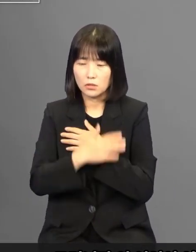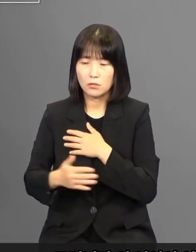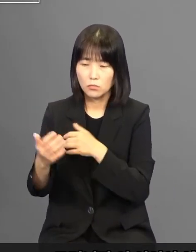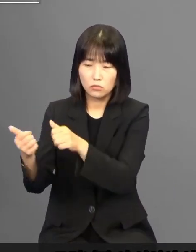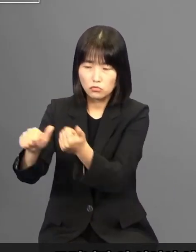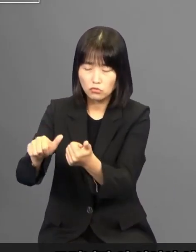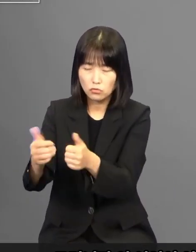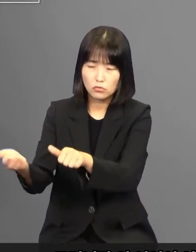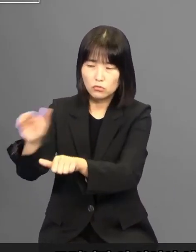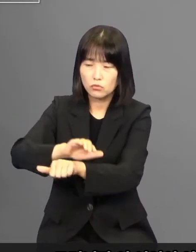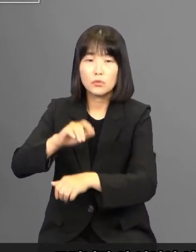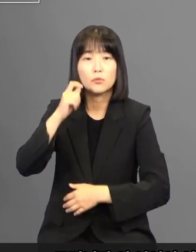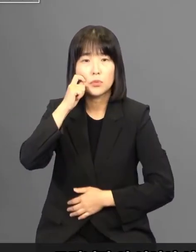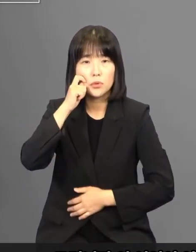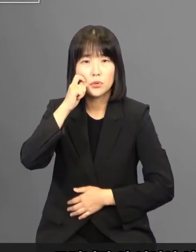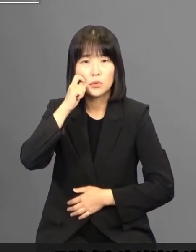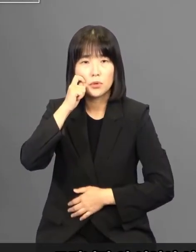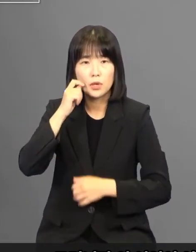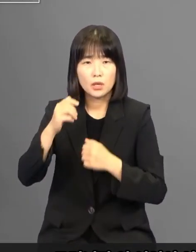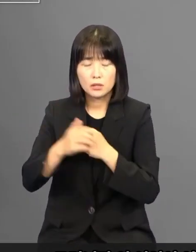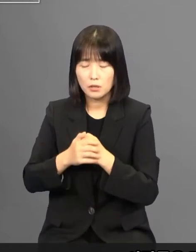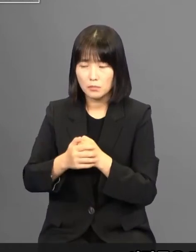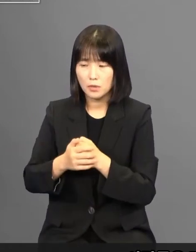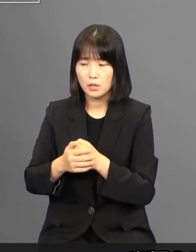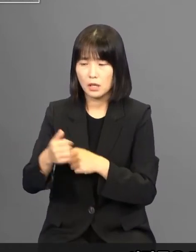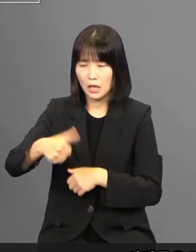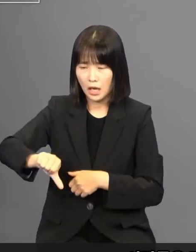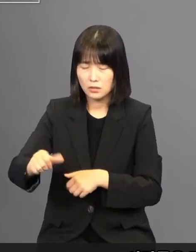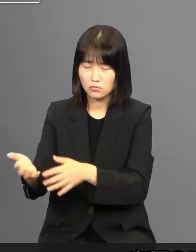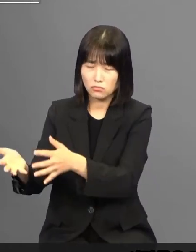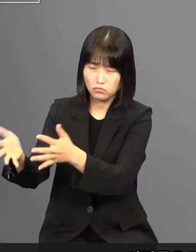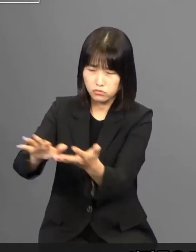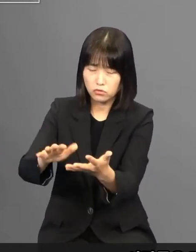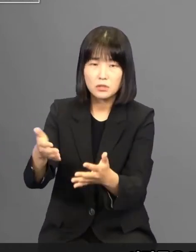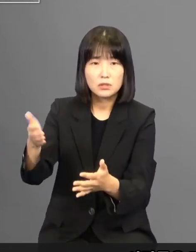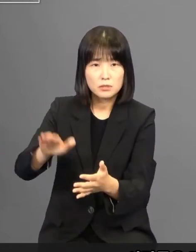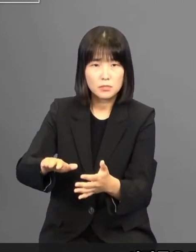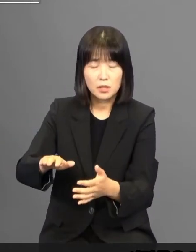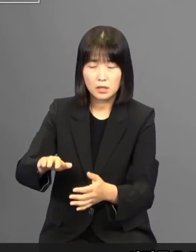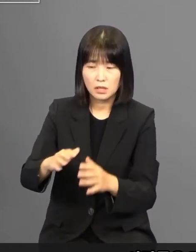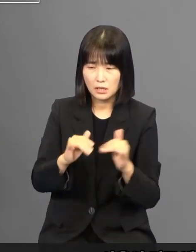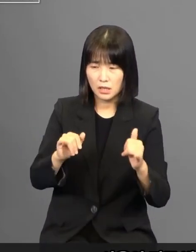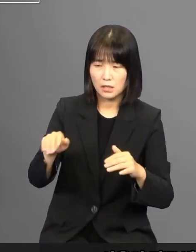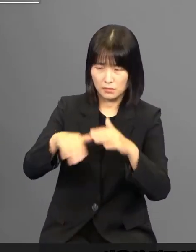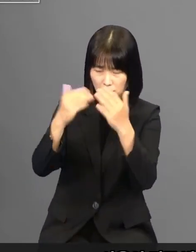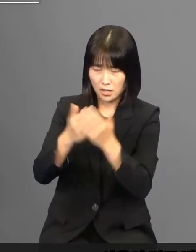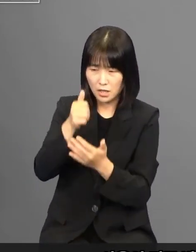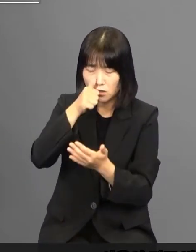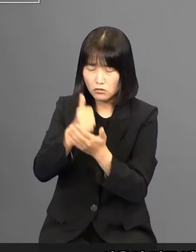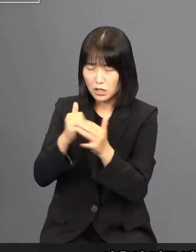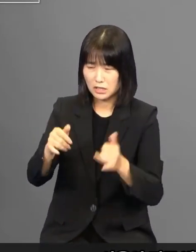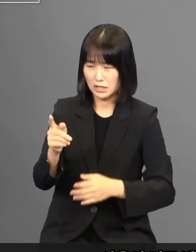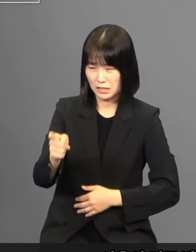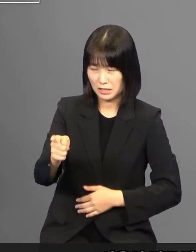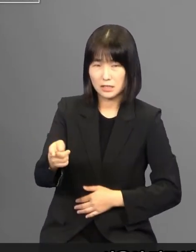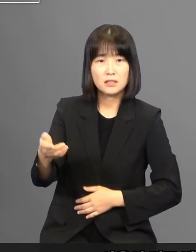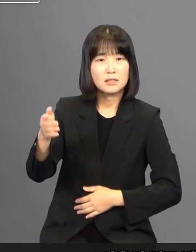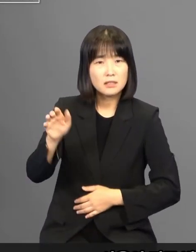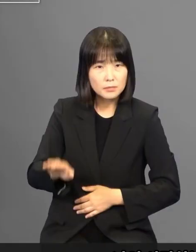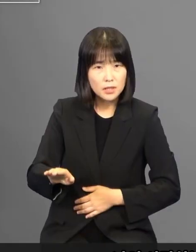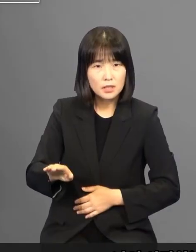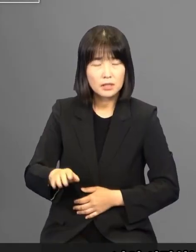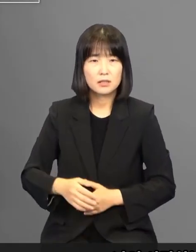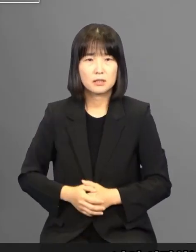이 어머니가 그 아들들을 죽었지만, 사람들은 다 죄인이라고 하지만, 사울의 저주받은 자손들이라고